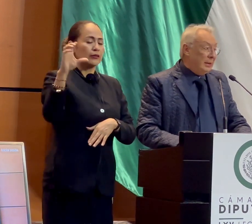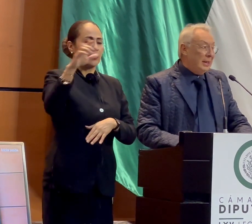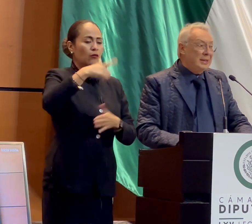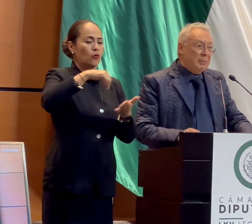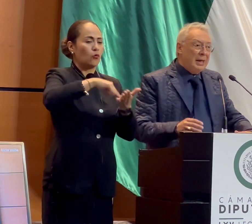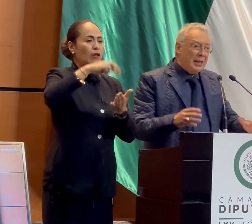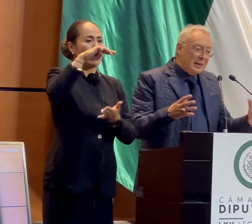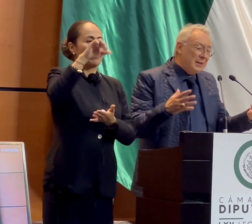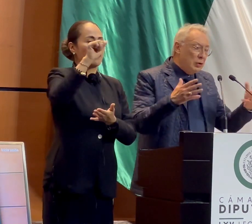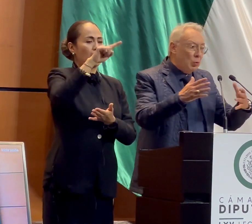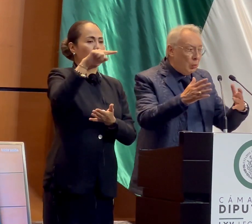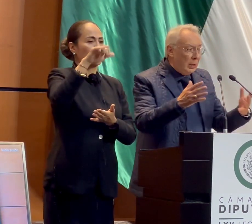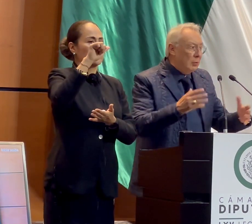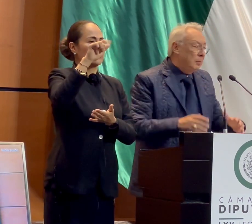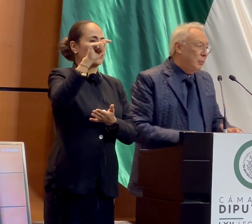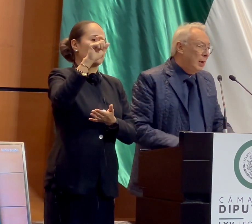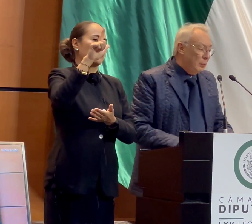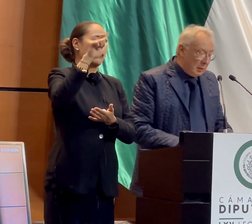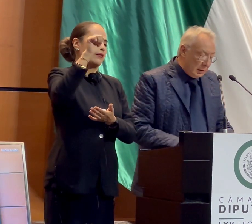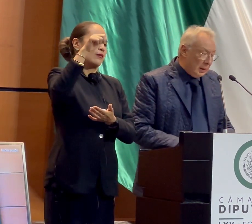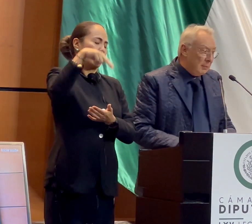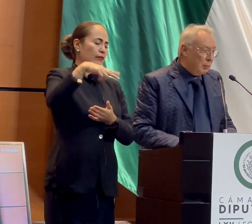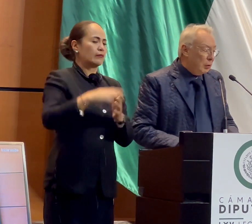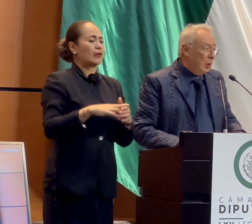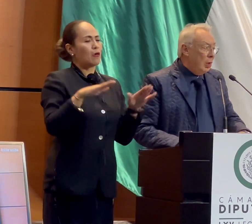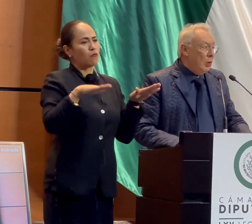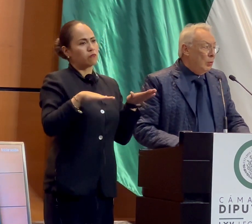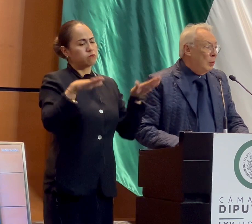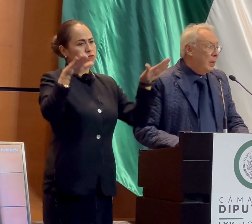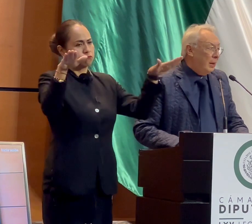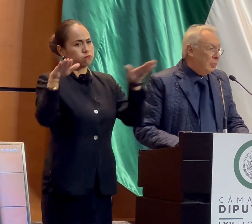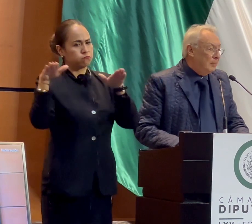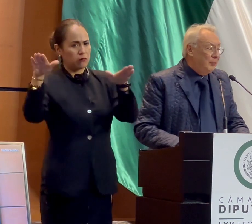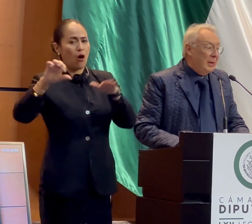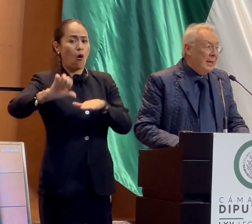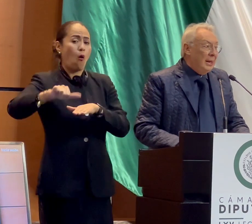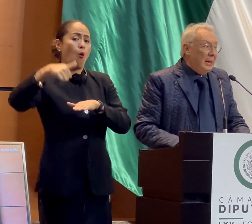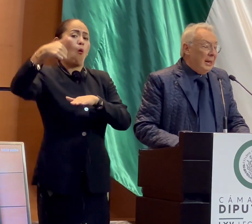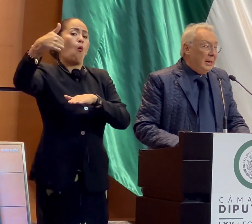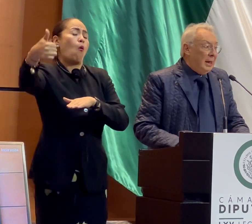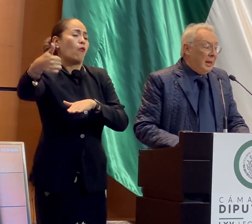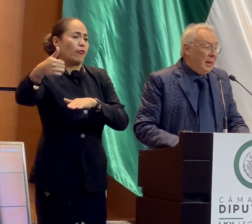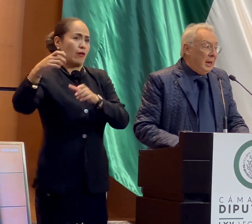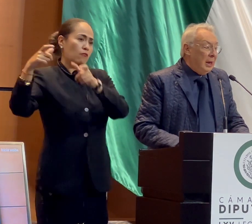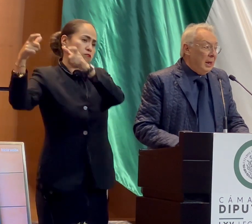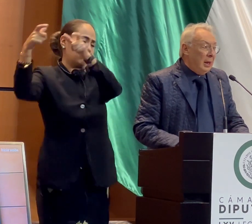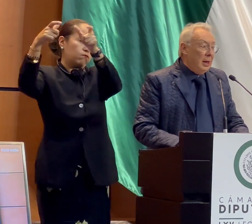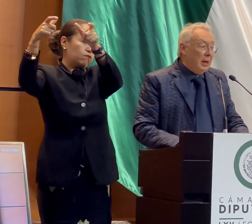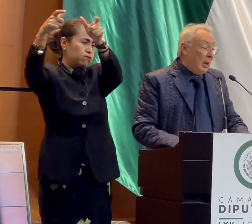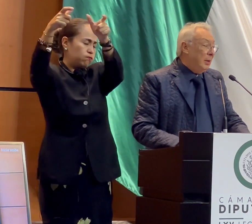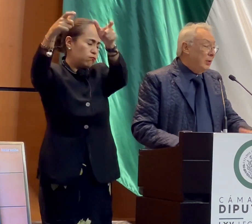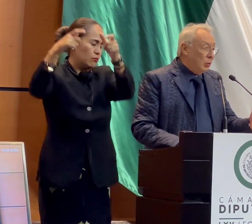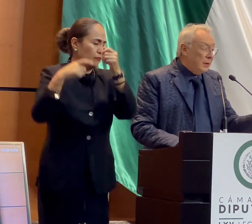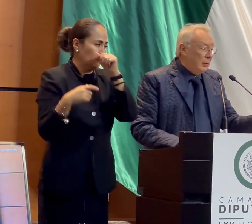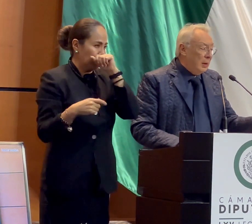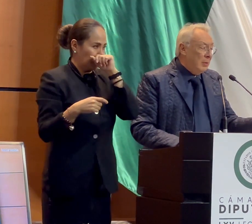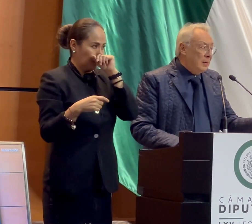fueron interceptadas en su vuelo de alguna manera por un objeto que